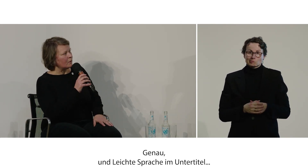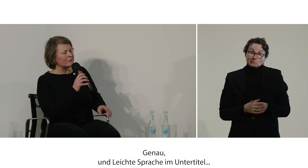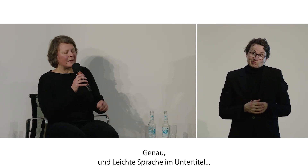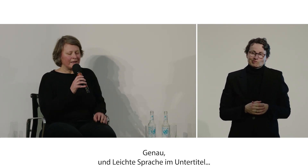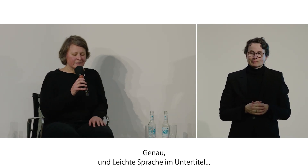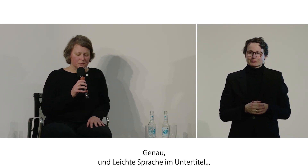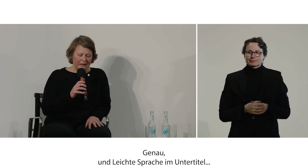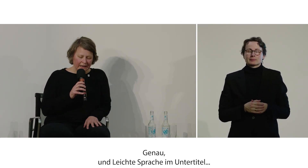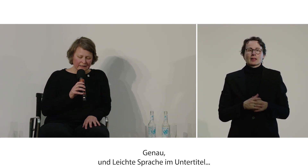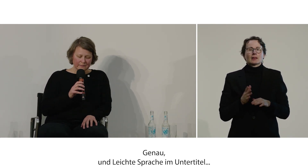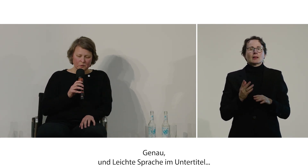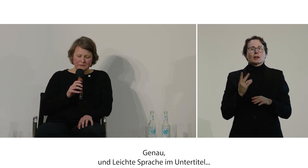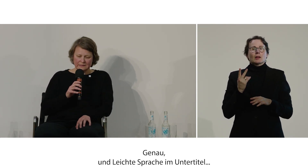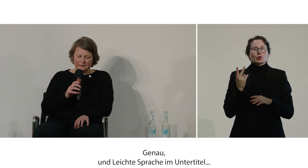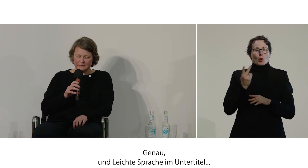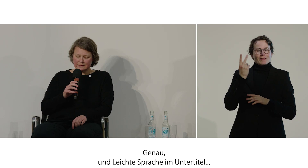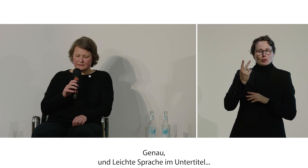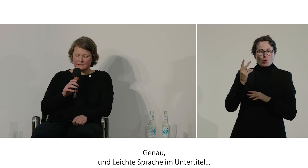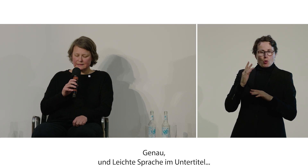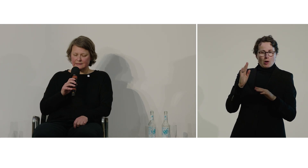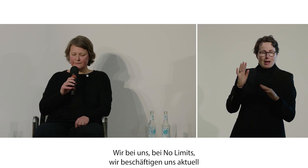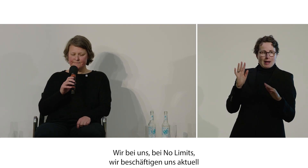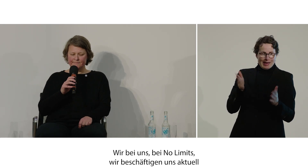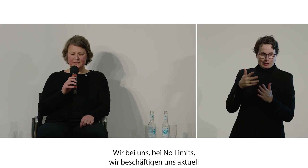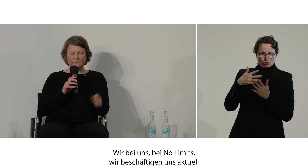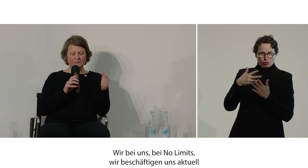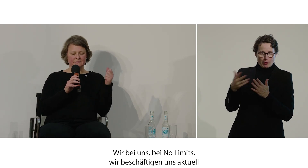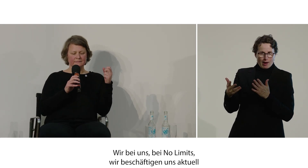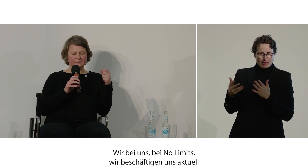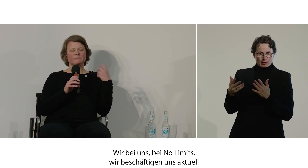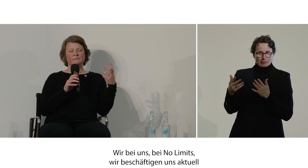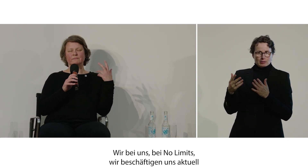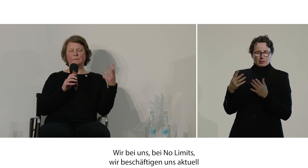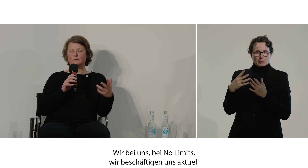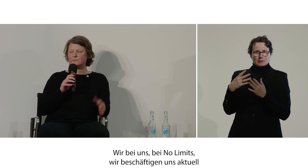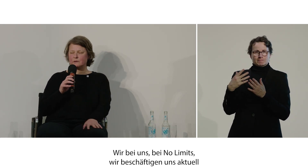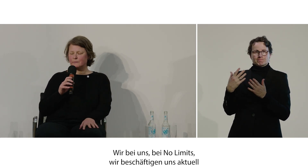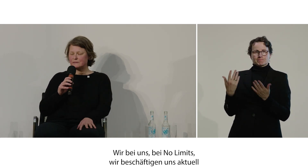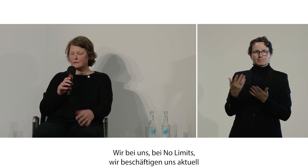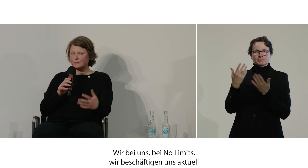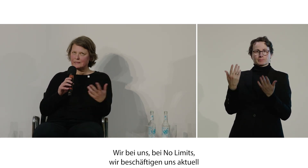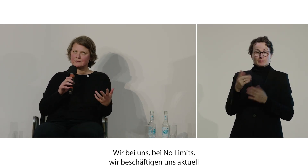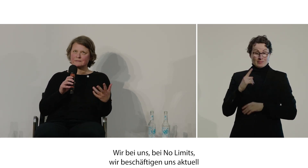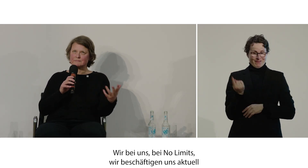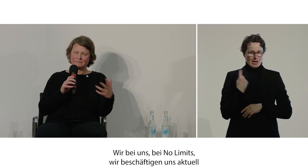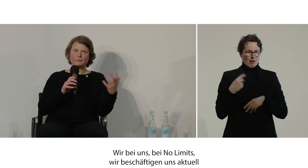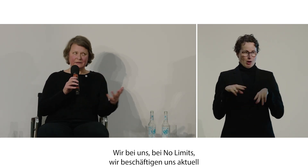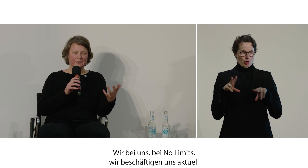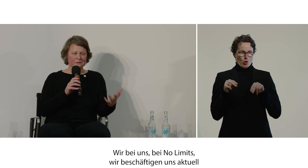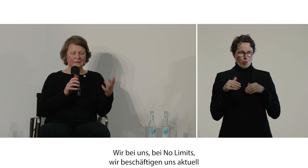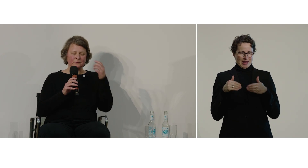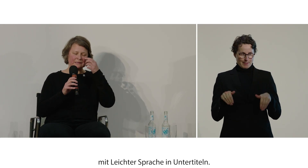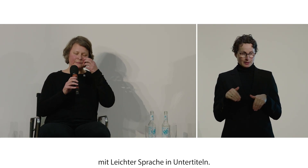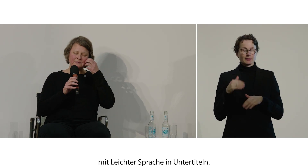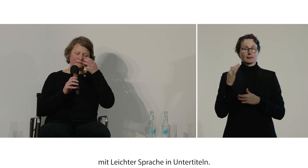Genau. Und leichte Sprache im Untertitel, da wird es, also wir bei uns, bei No Limits, wir überlegen, wir